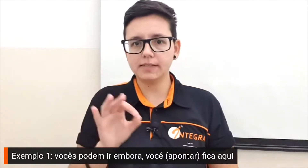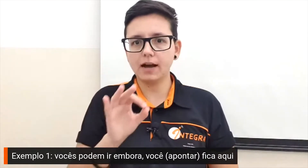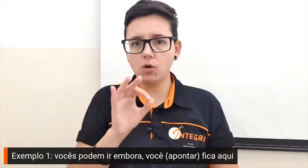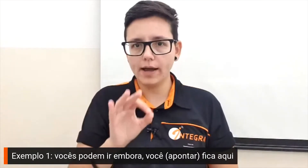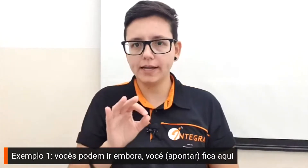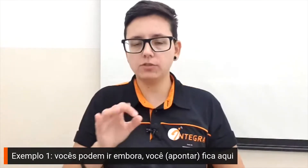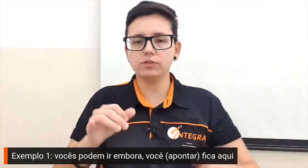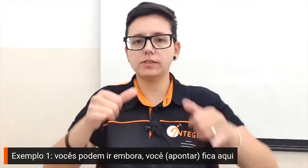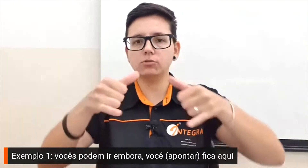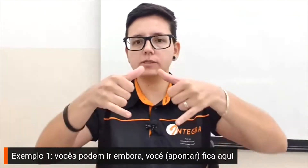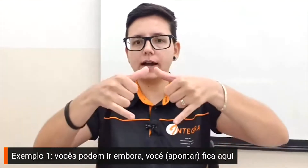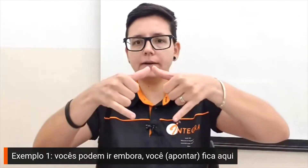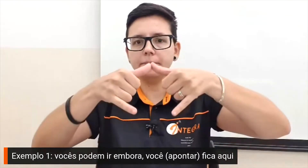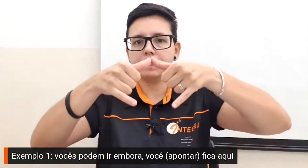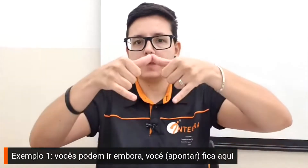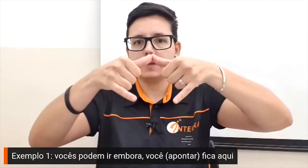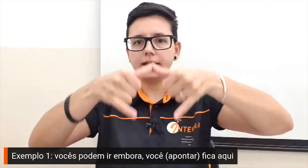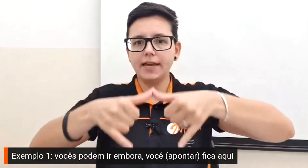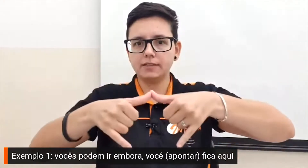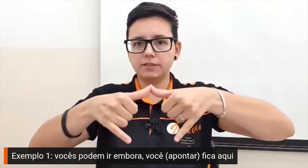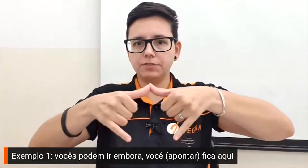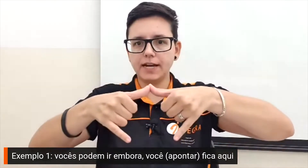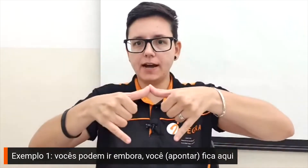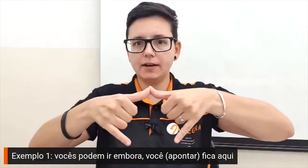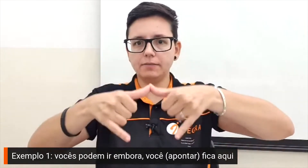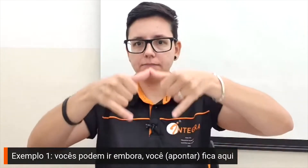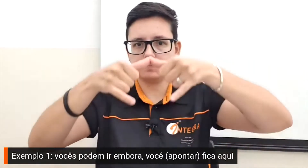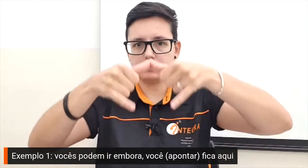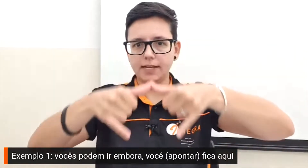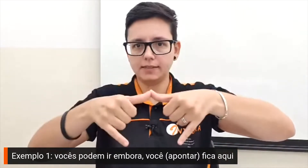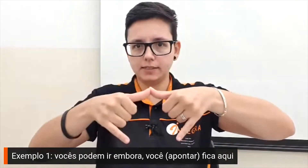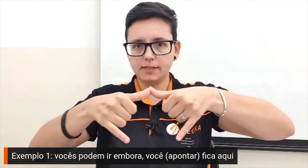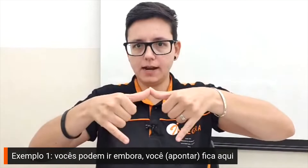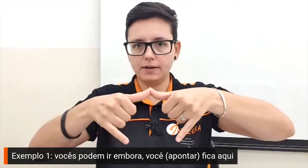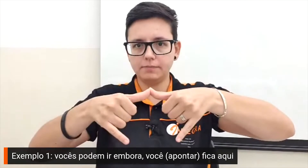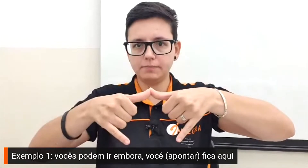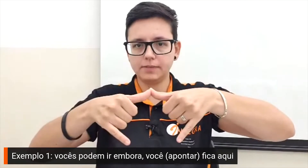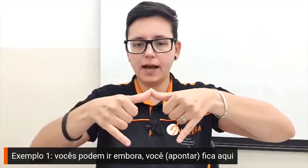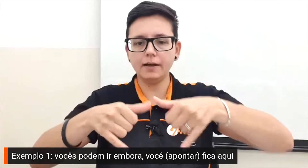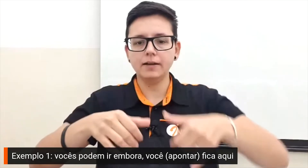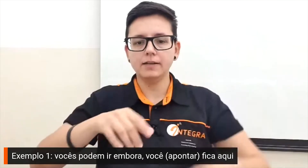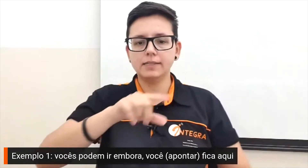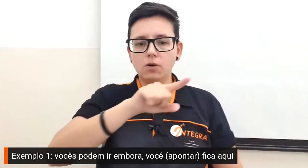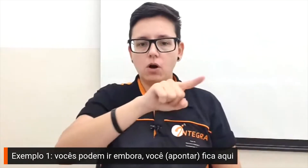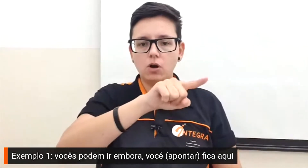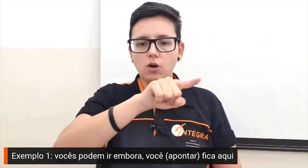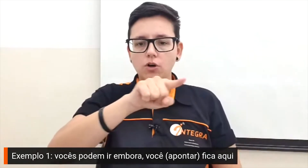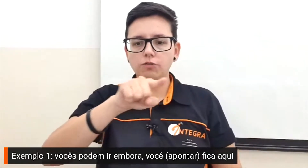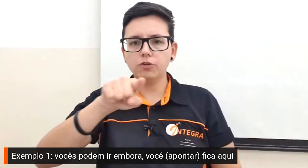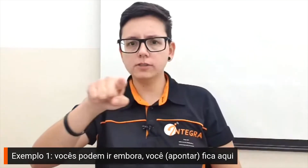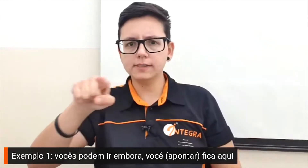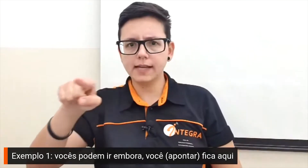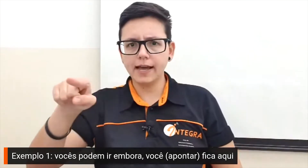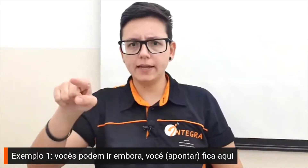está correto você usar esse ficar, esse estar, tá? Então, ó,